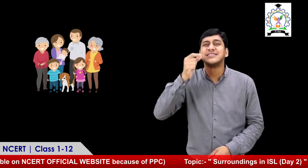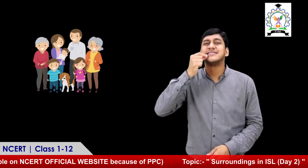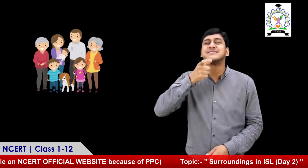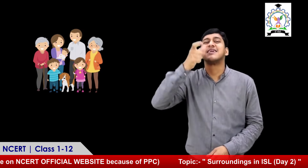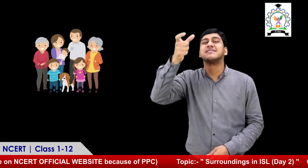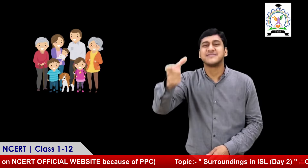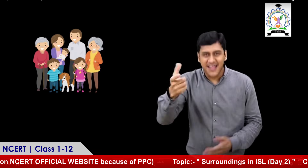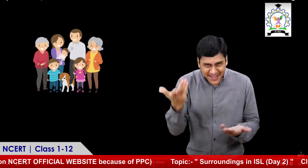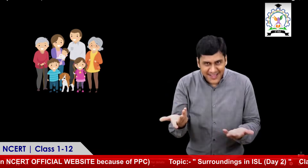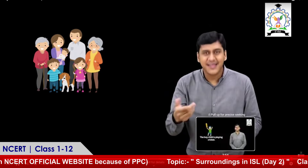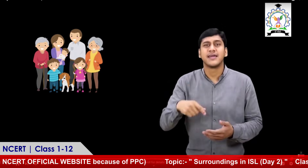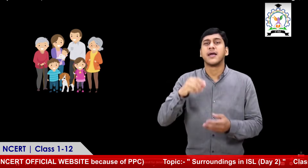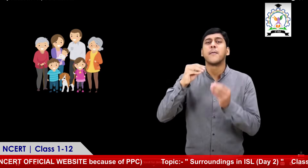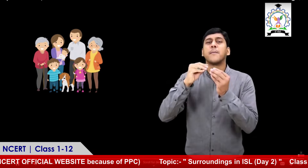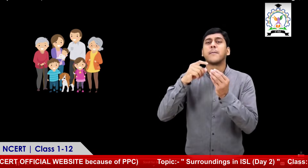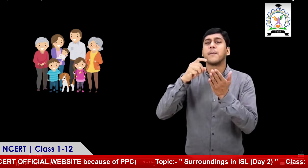संबंध शामिल हैं।